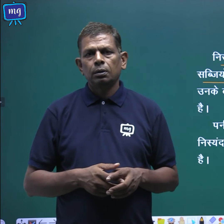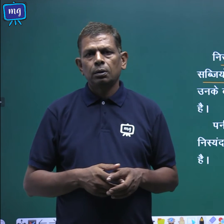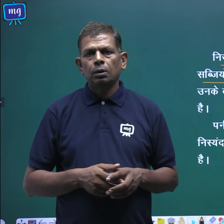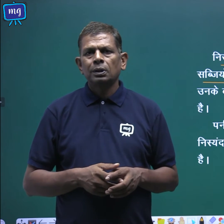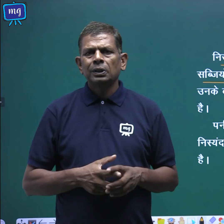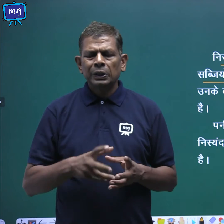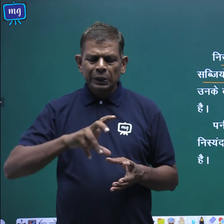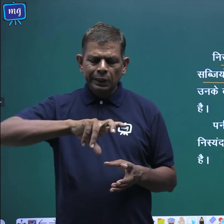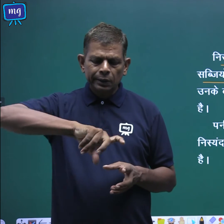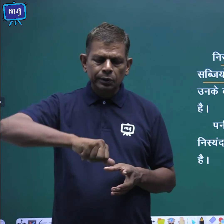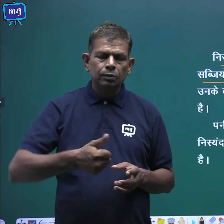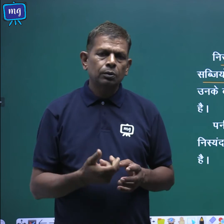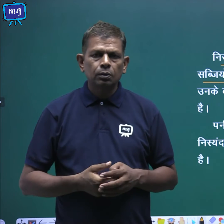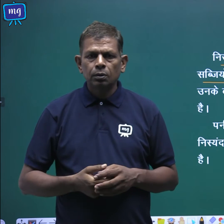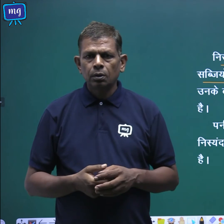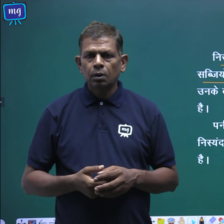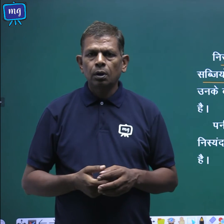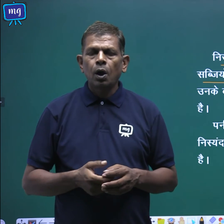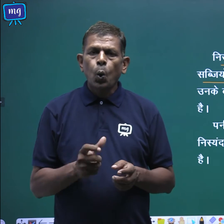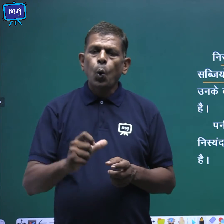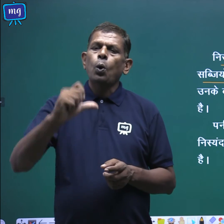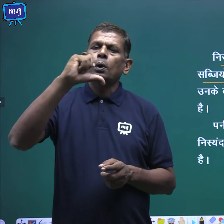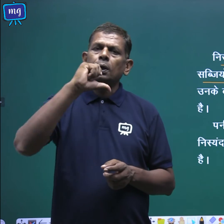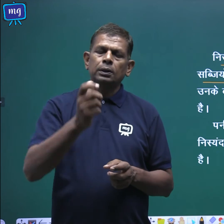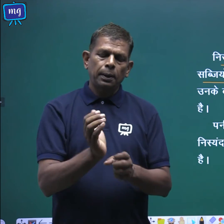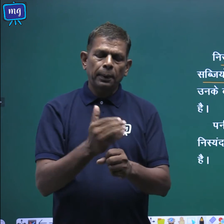रसों को पीने से पहले